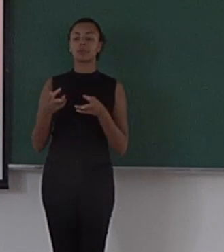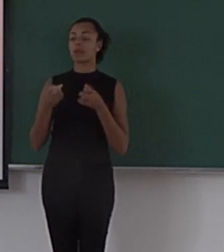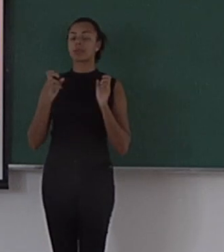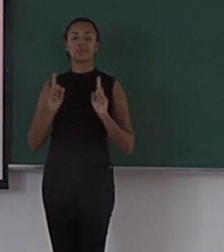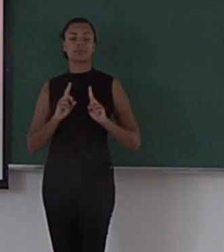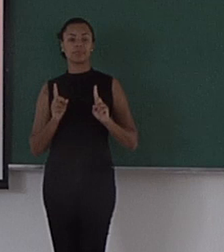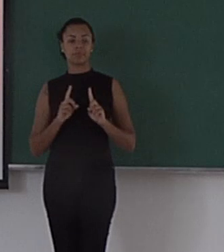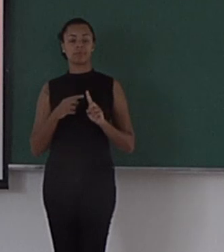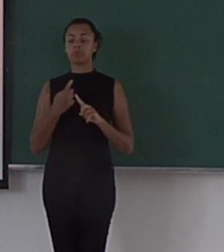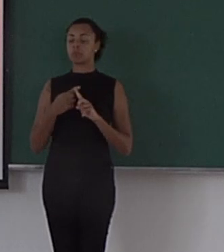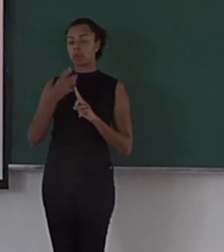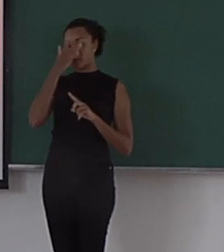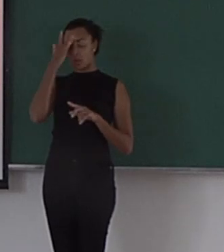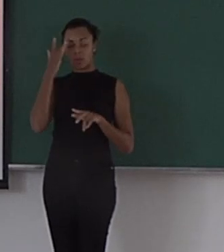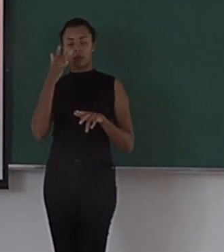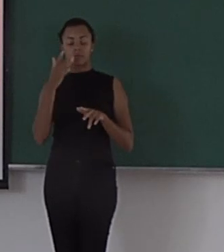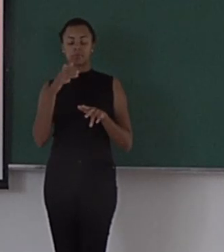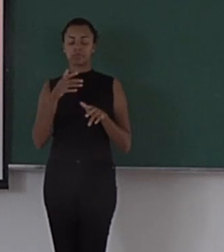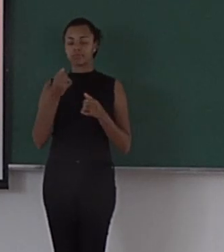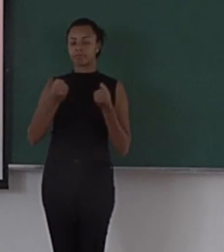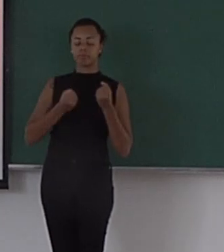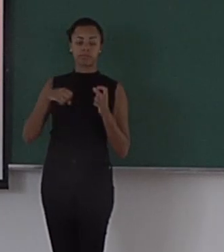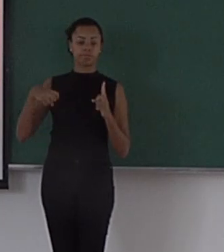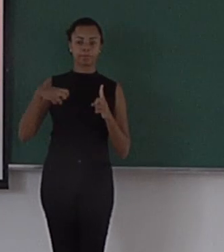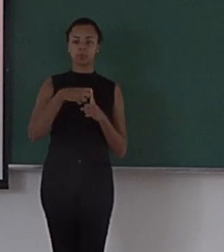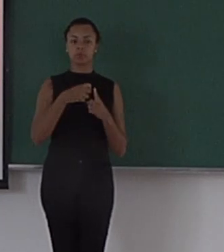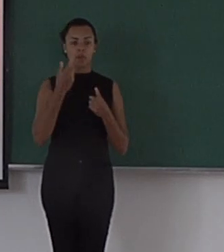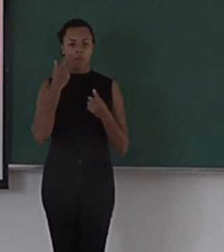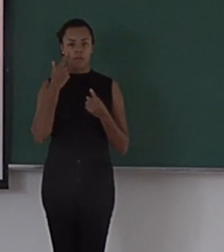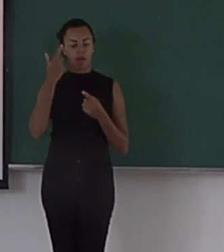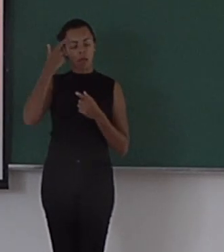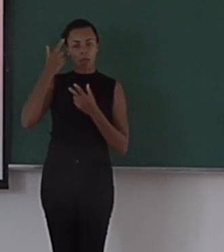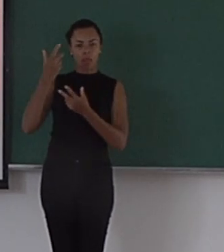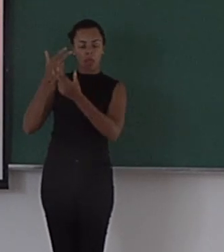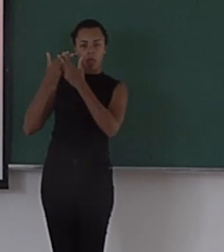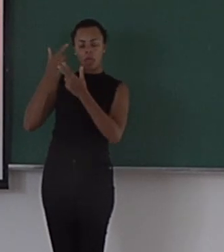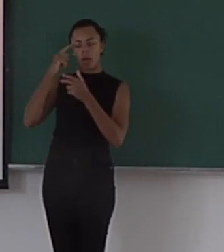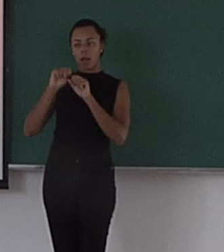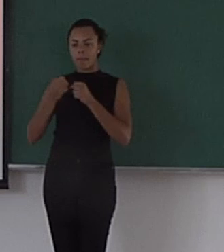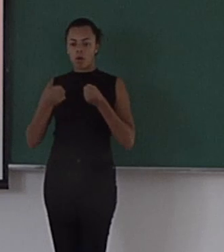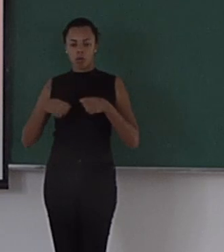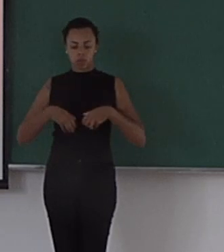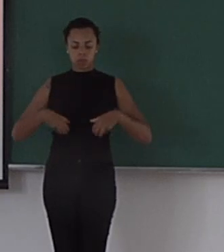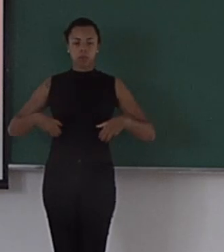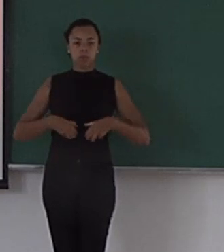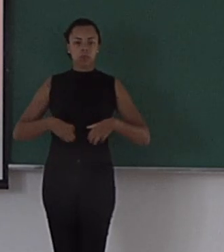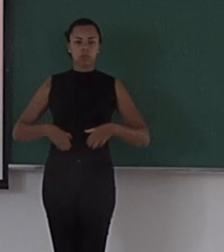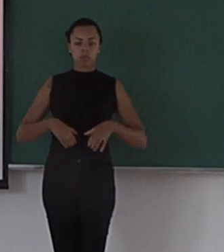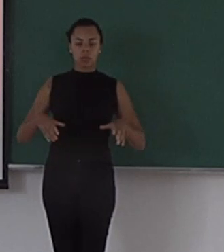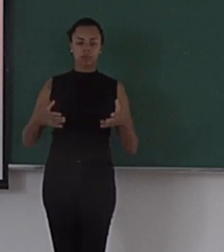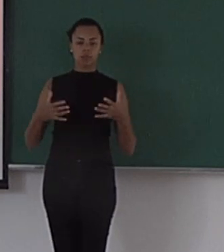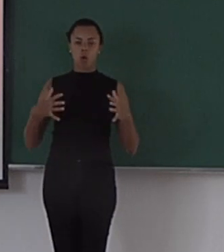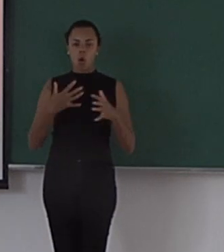gente. Porque o indivíduo chega num acidente automobilístico, aí você quer ver se ele tem trauma de crânio, se ele tem fratura de costela, tem fratura de perna.